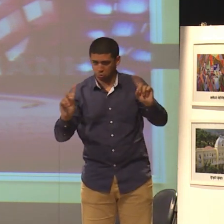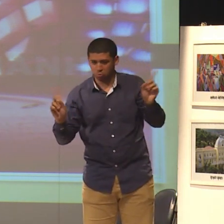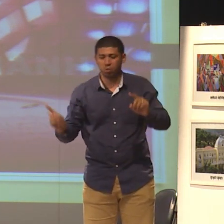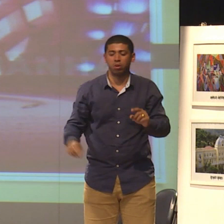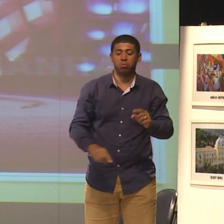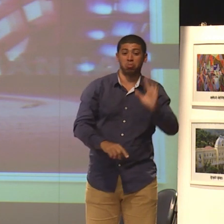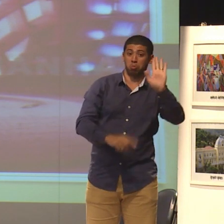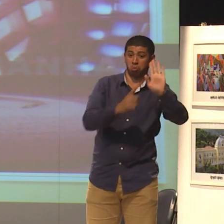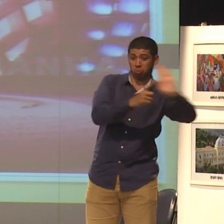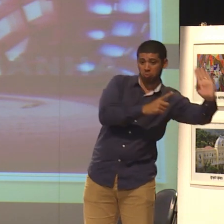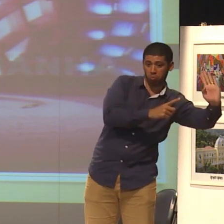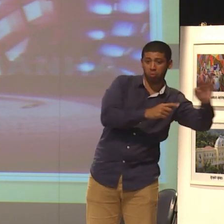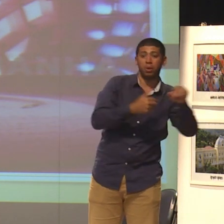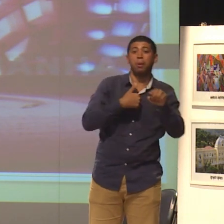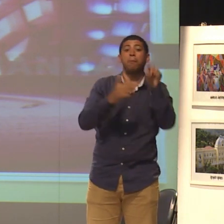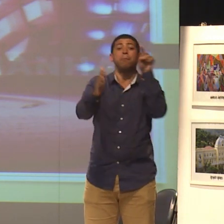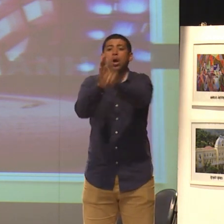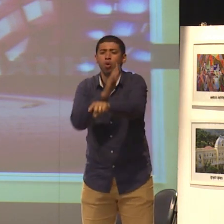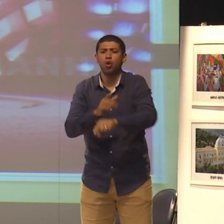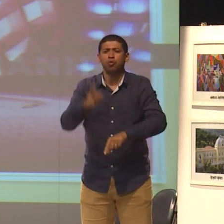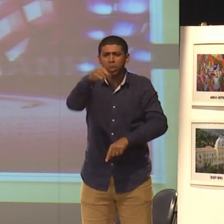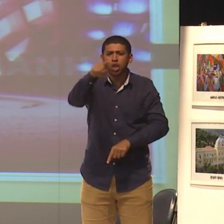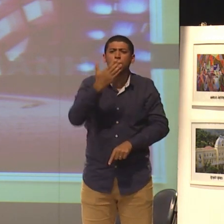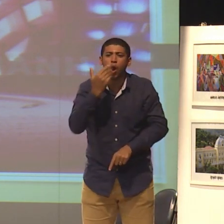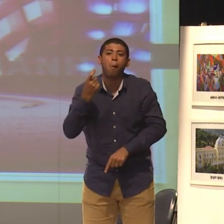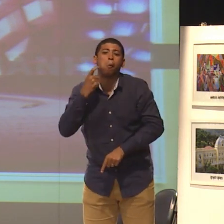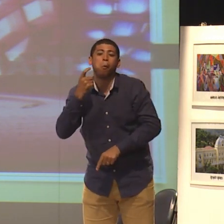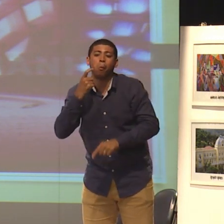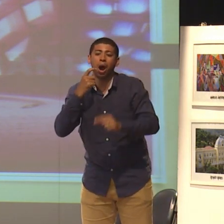por exemplo? Não. Uma outra pergunta.